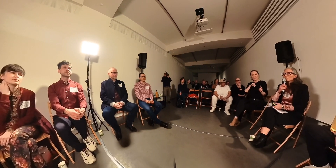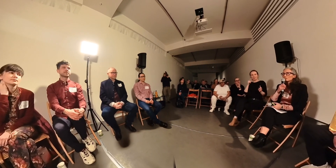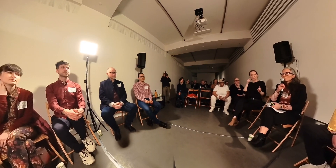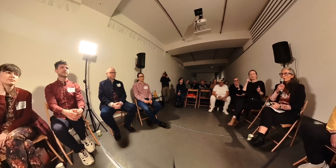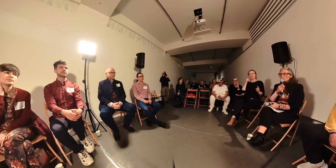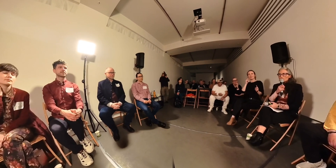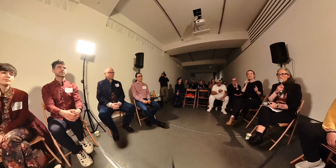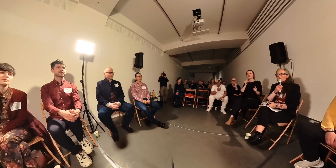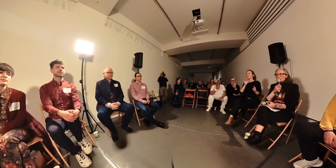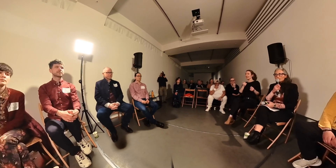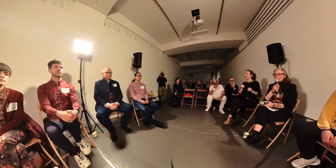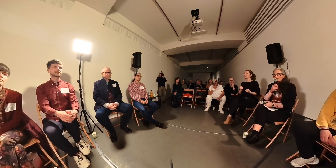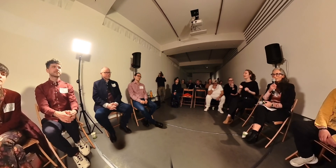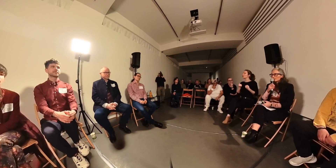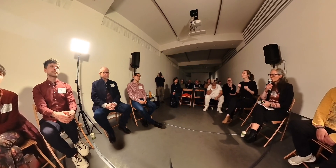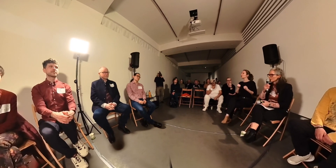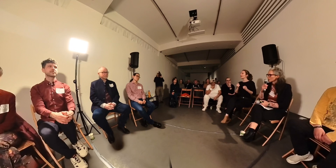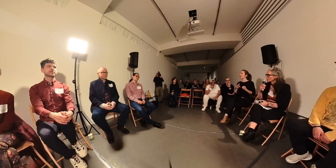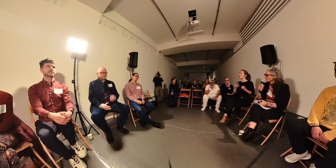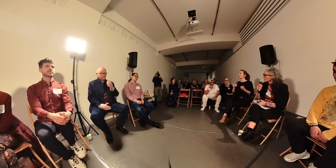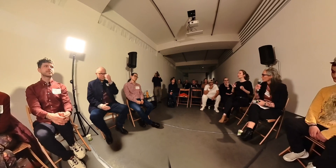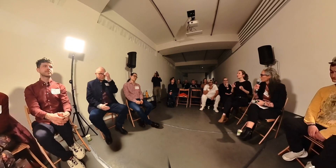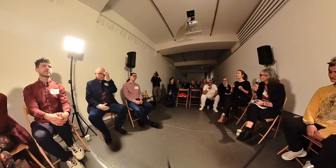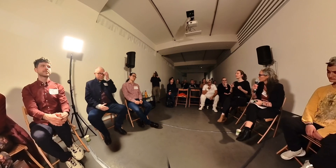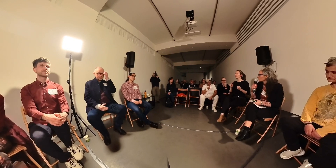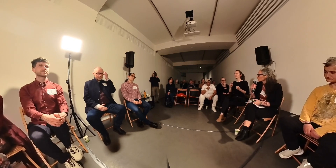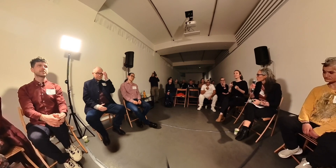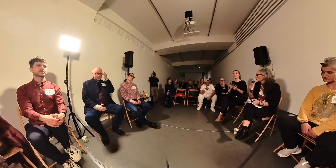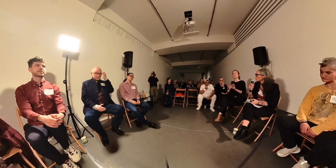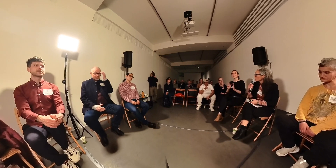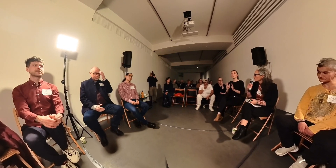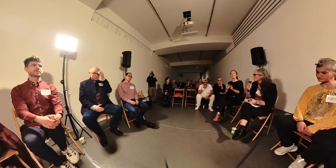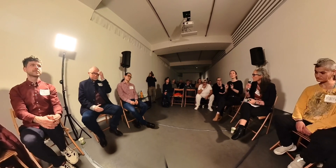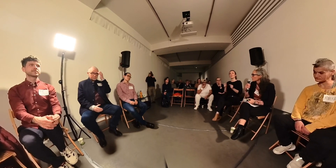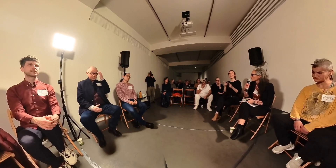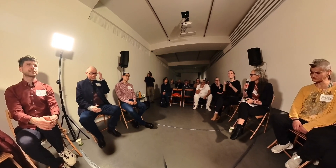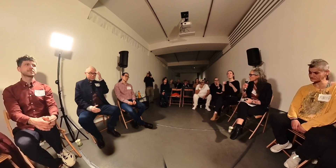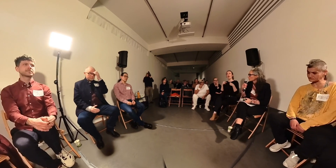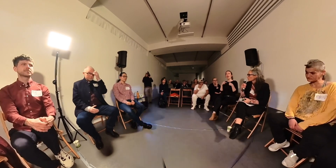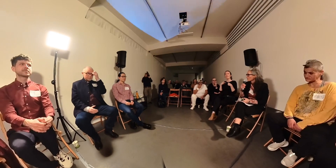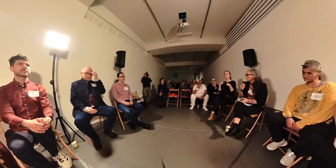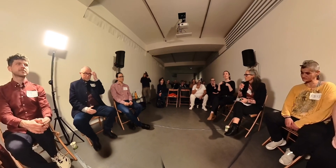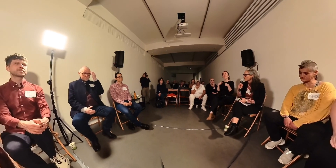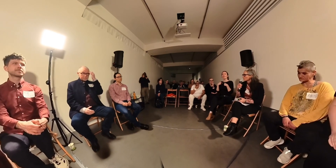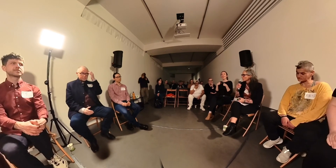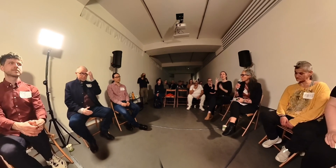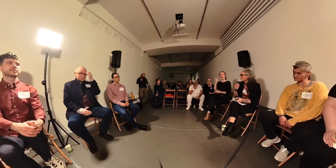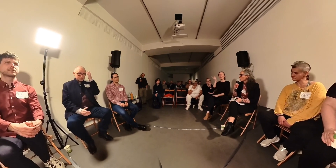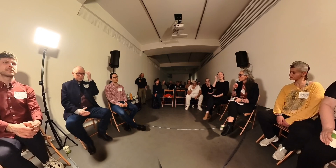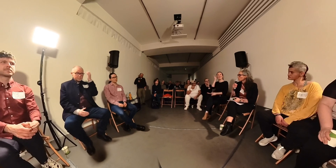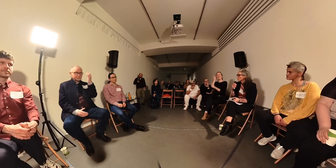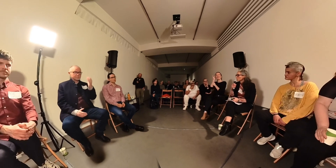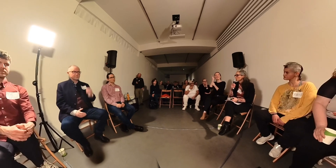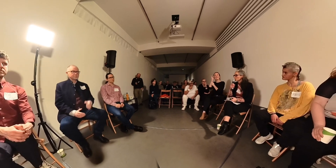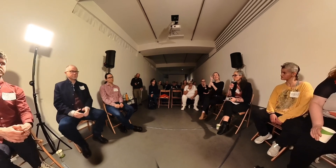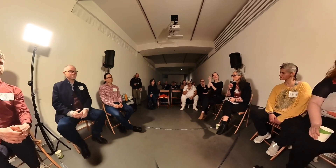a odnaučovat se nějaké ty zaryté vlastně způsoby frázování nebo jako rámování těch